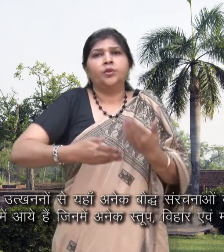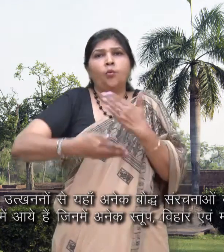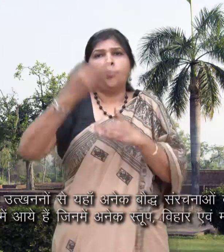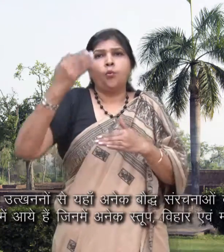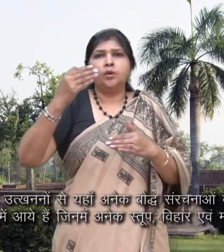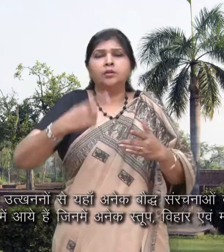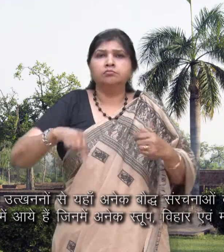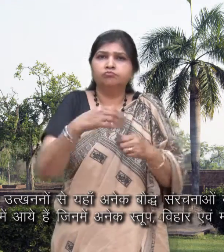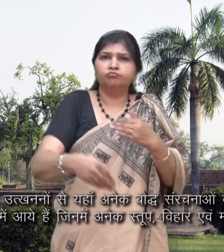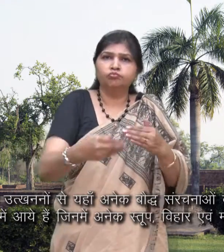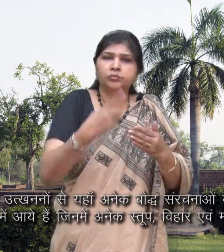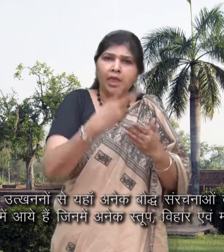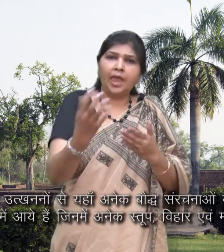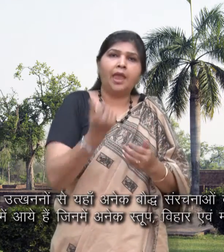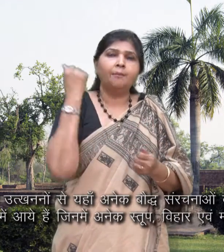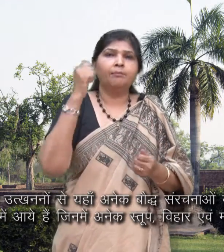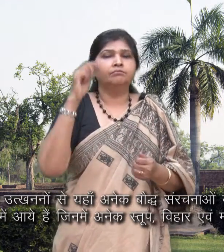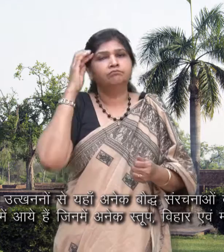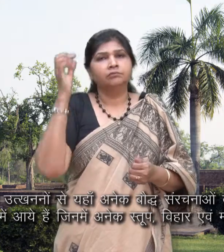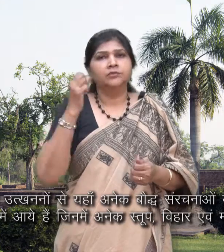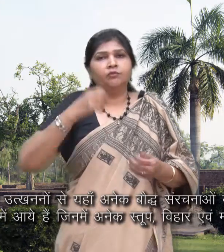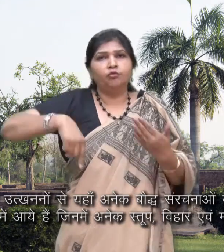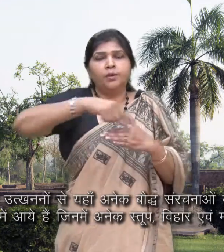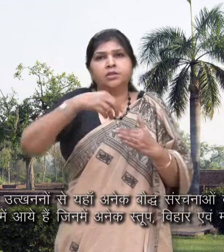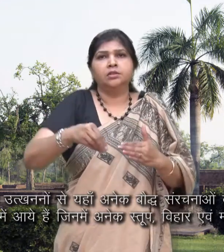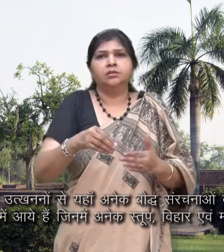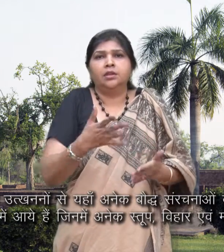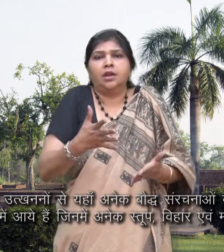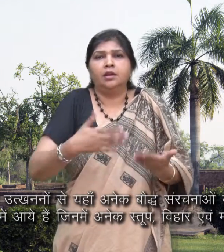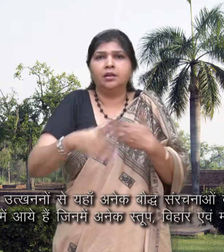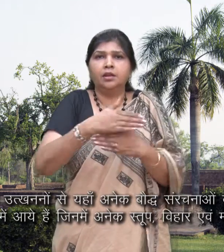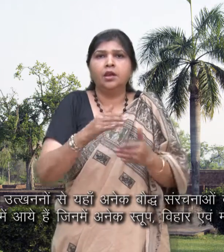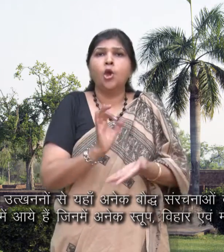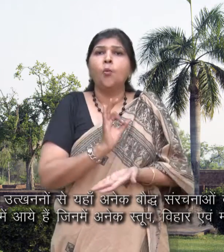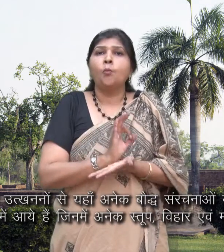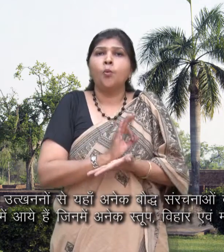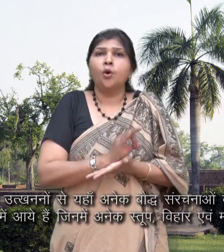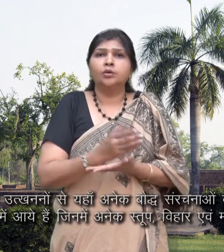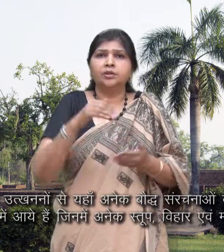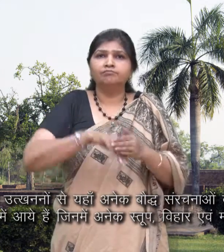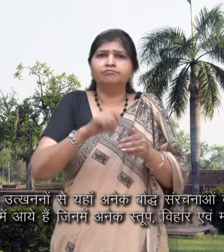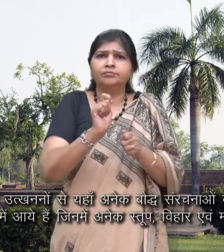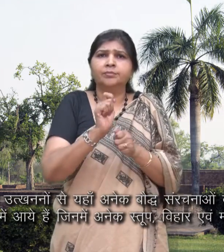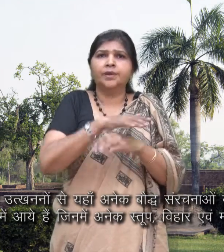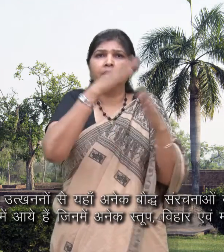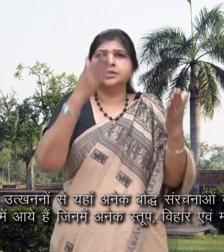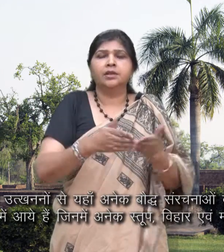पुरातात्विक उत्खननों से यहां अनेक बौद्ध संरचनाओं के भग्नावशेष प्रकाश में आए